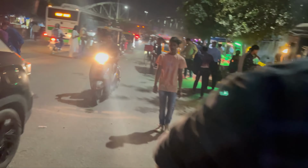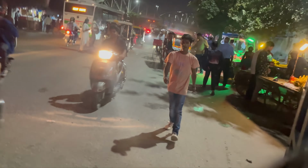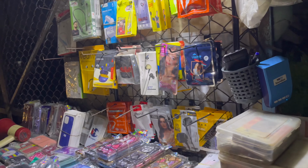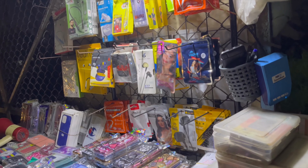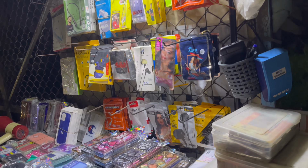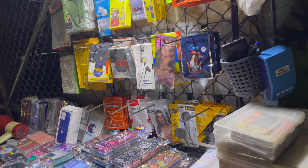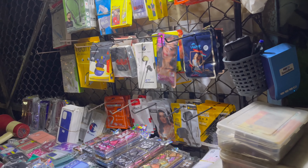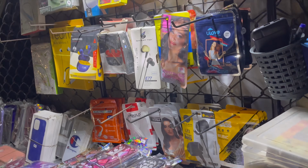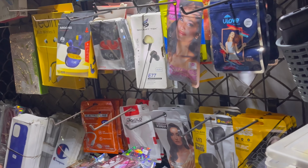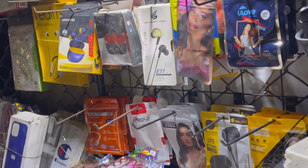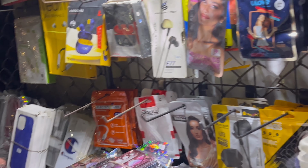लगवाते हैं।